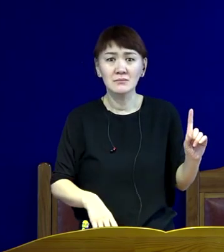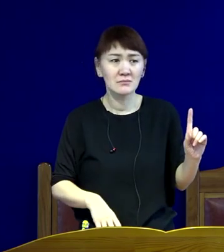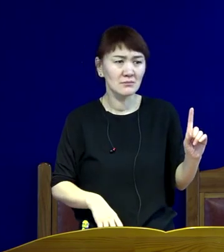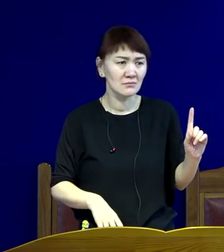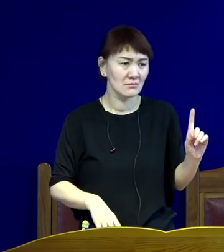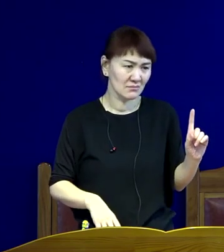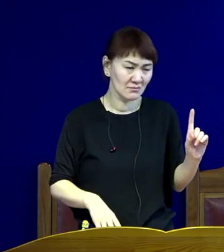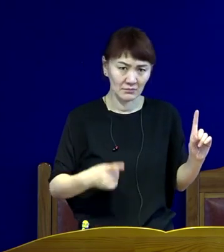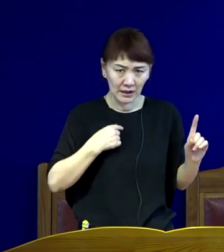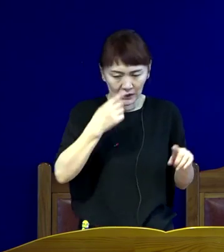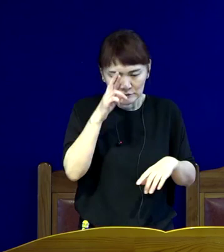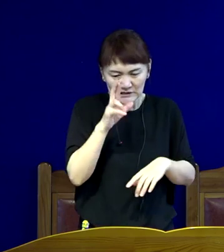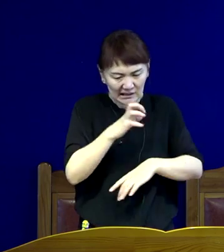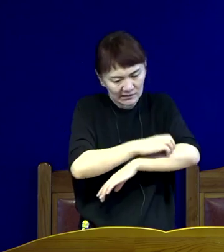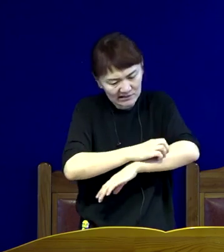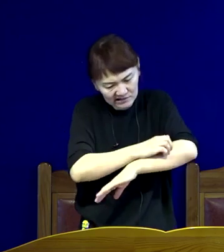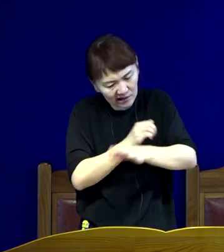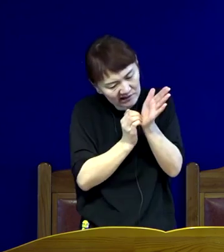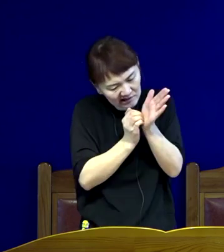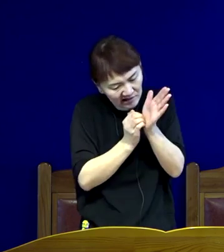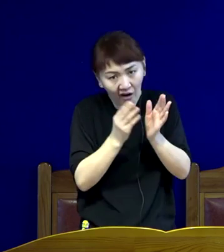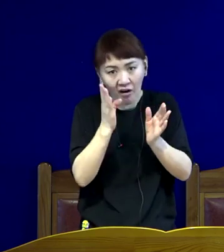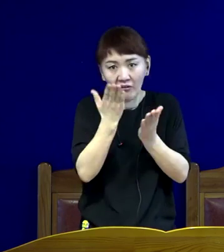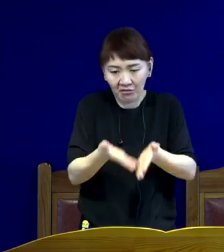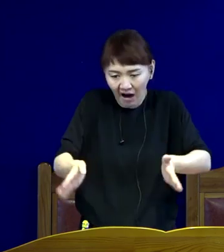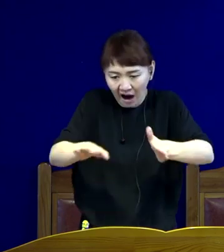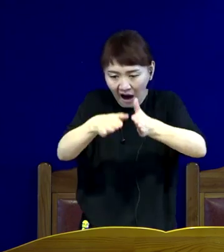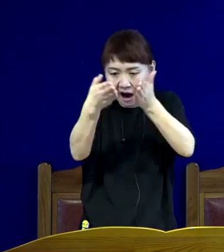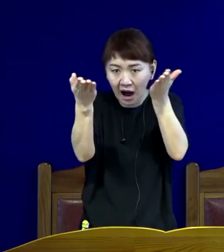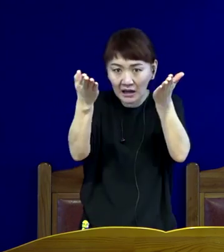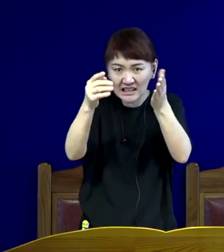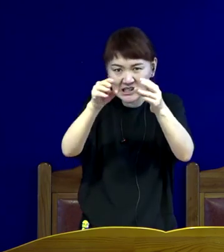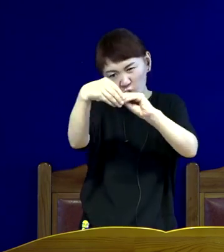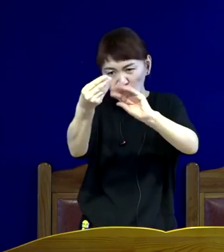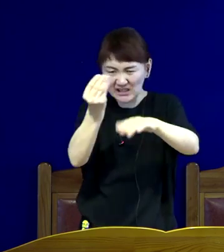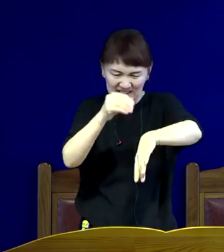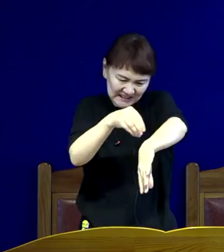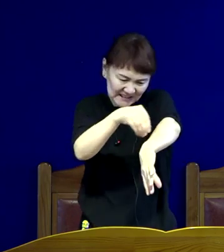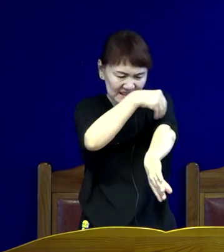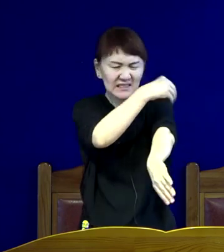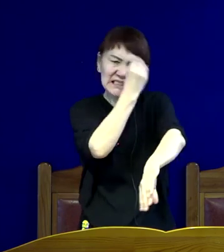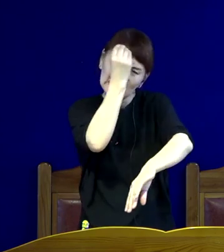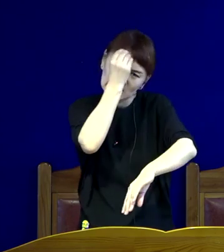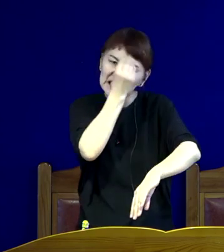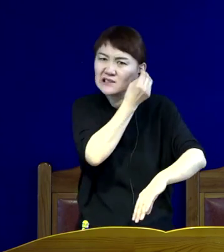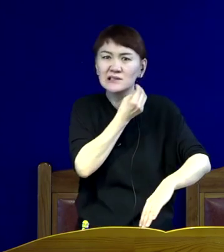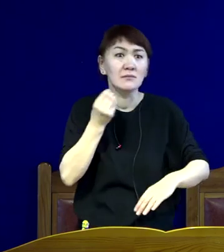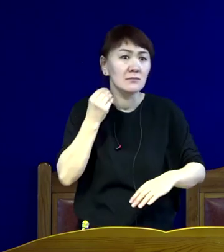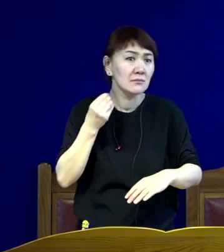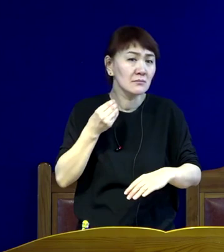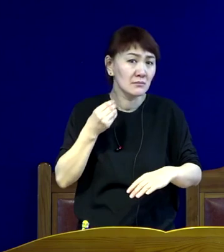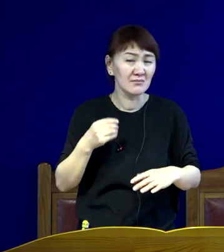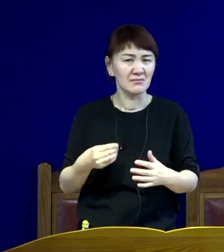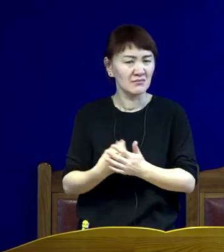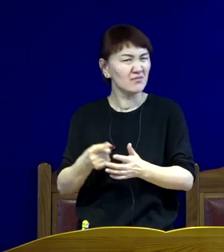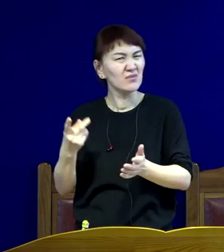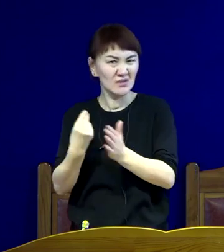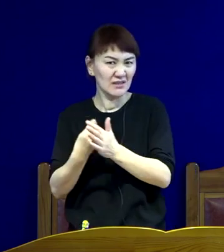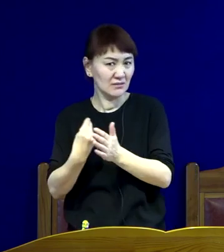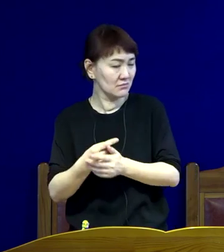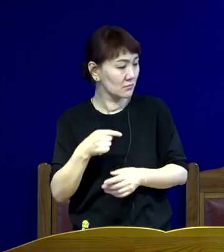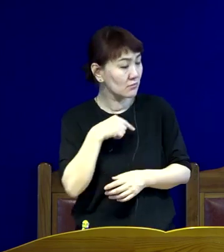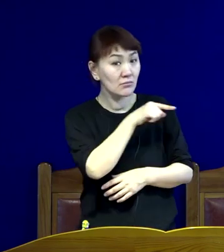шарханд баригдчихсан. Варны хилэрхийгэр биеэ маажж жоотно. Чи одоо өнөөдрийг хүртэл итгэлээ сахиж гинөө бурхныг хараагаа үхэечээ гэж